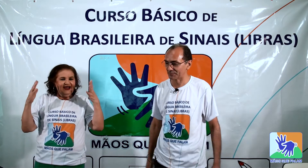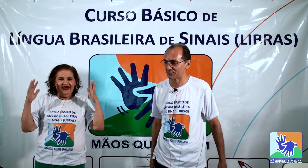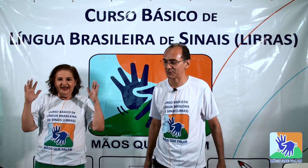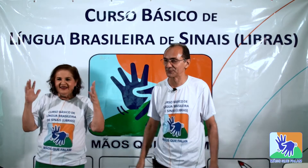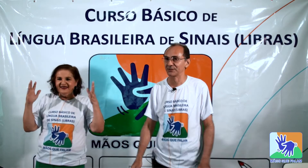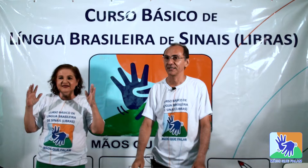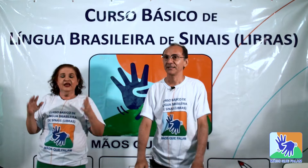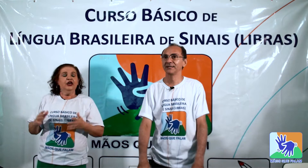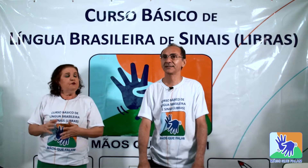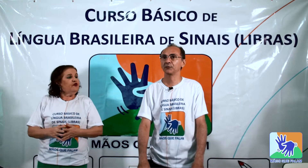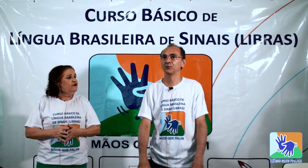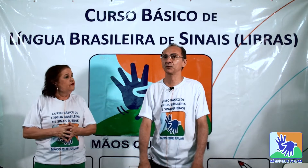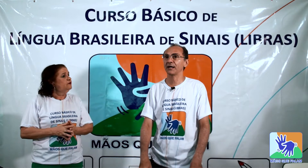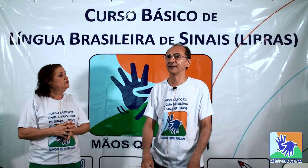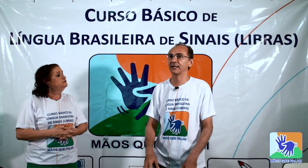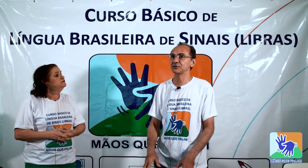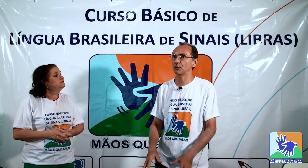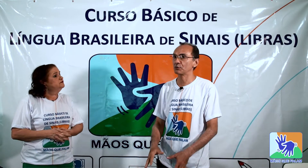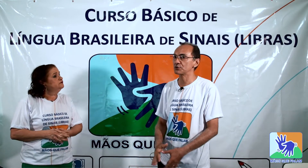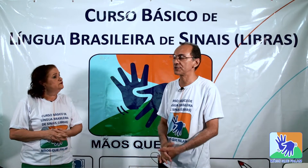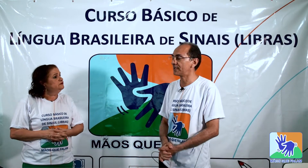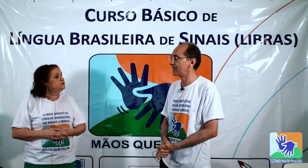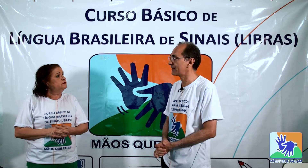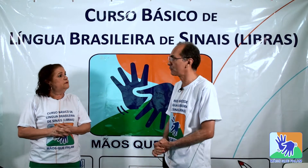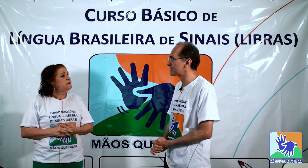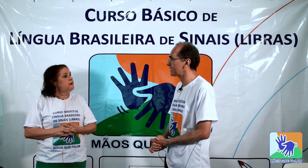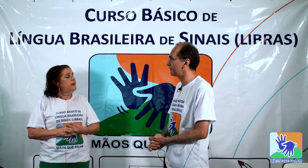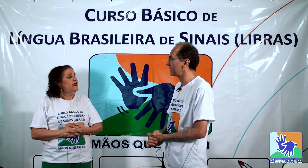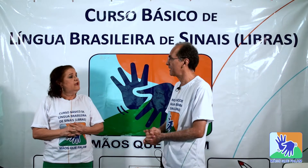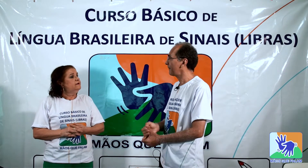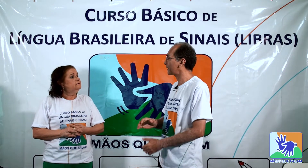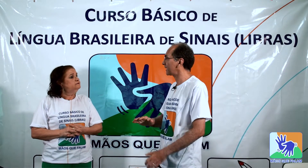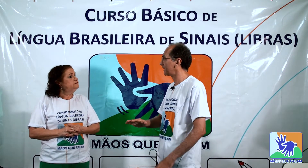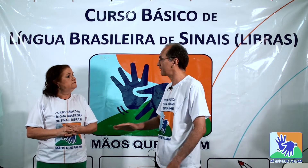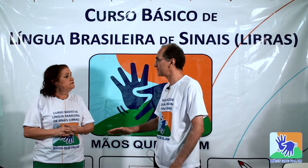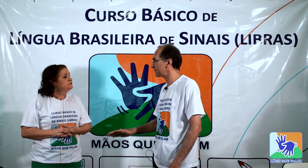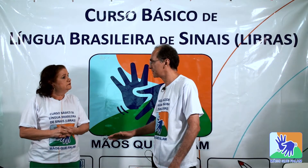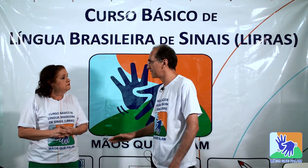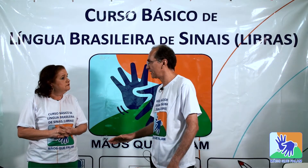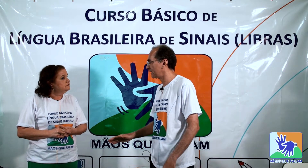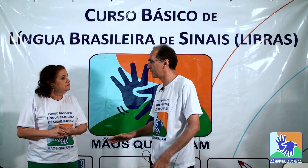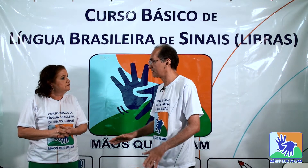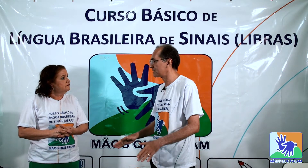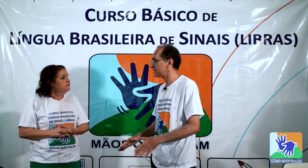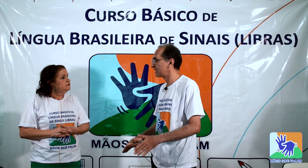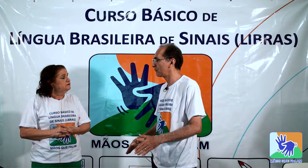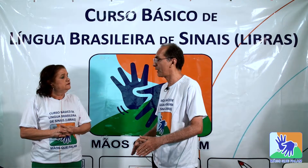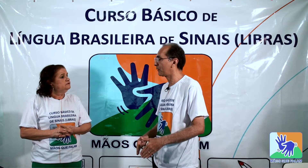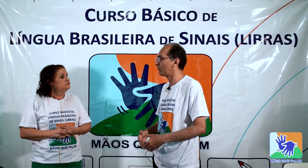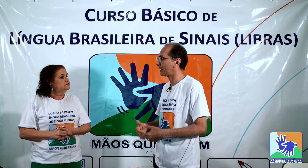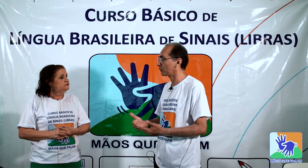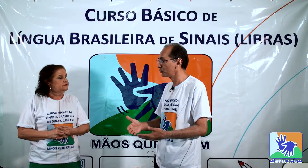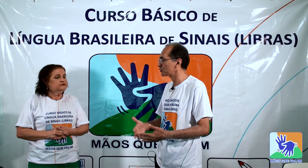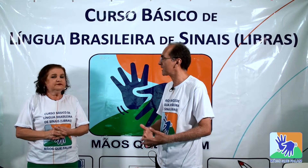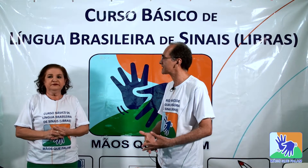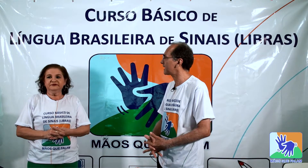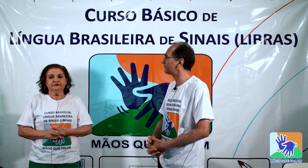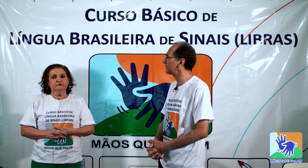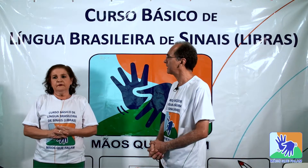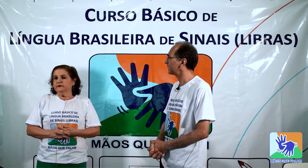Ai, aqui. Então a datilologia ela não serve para dizer que o aluno já sabe